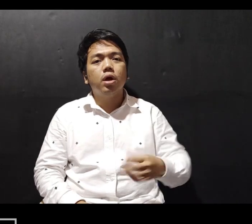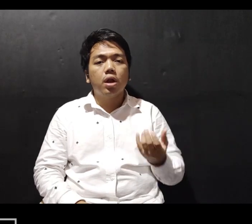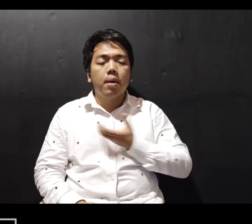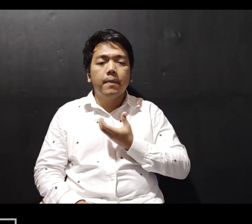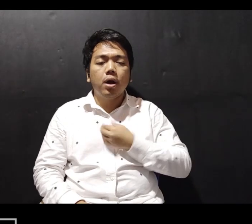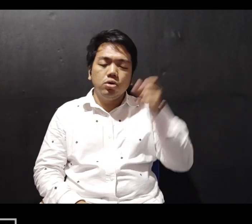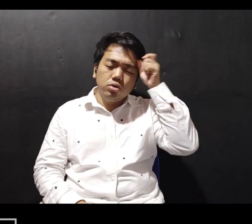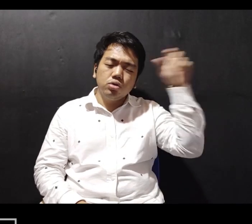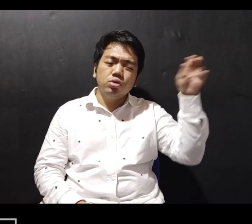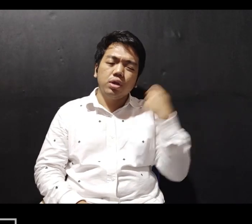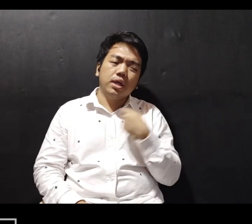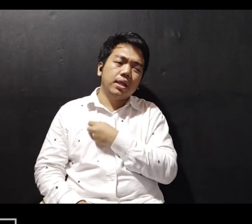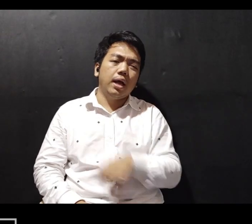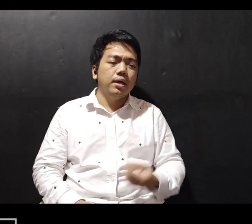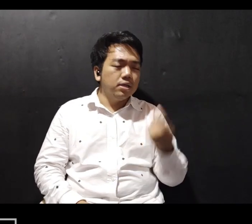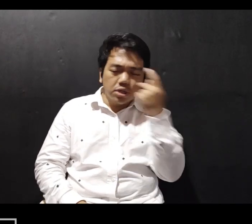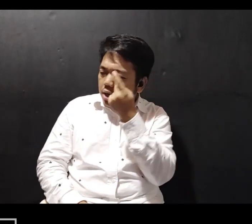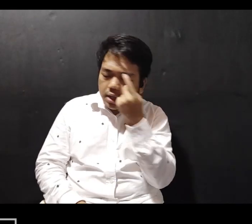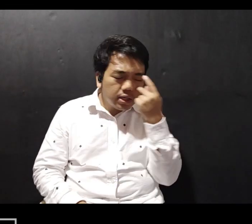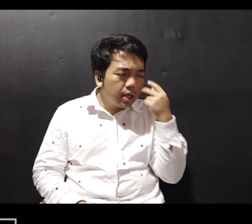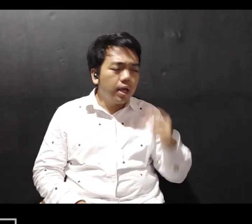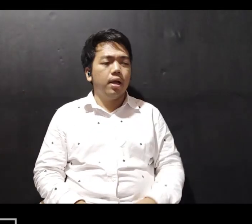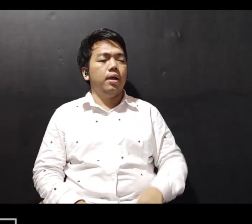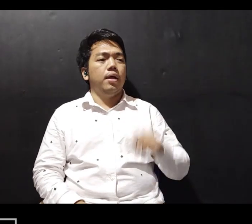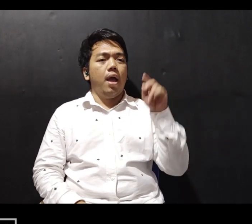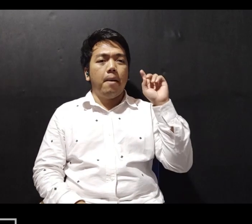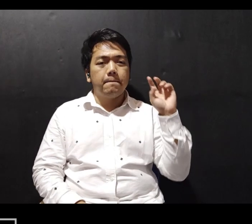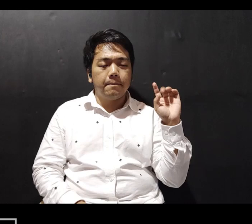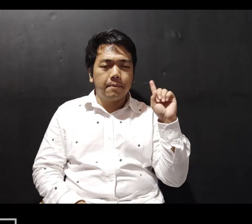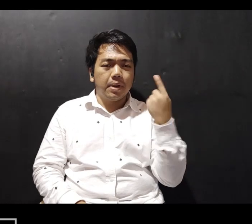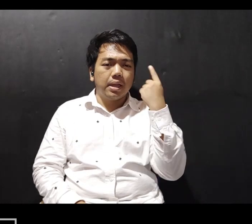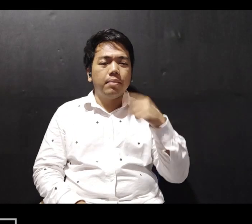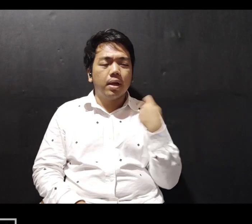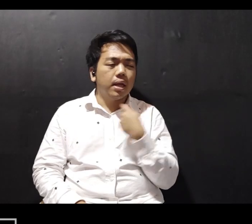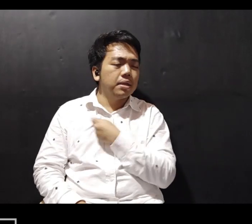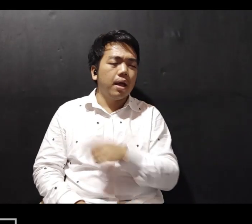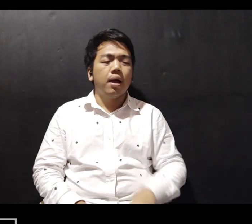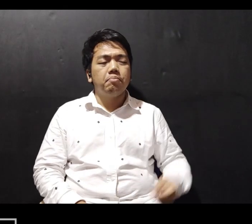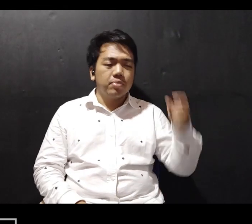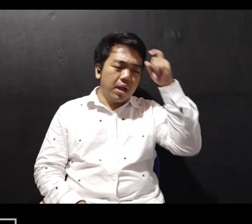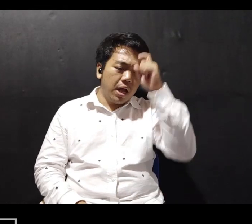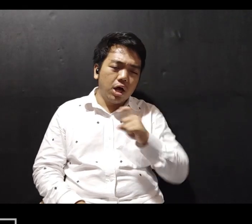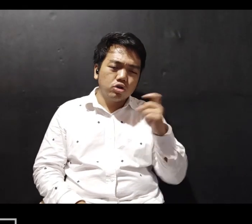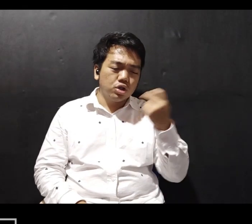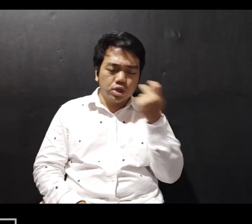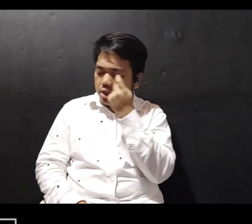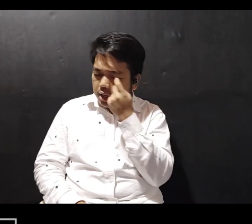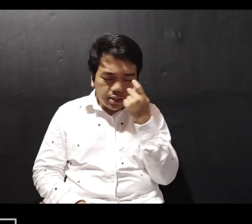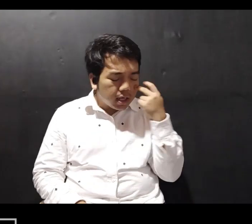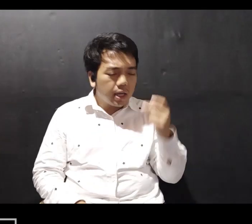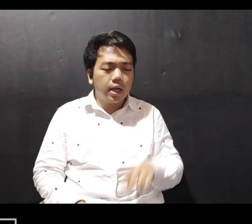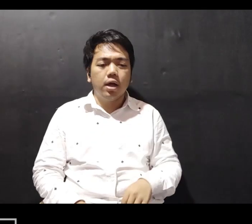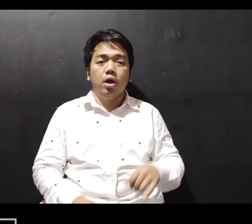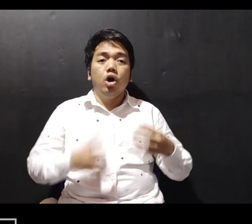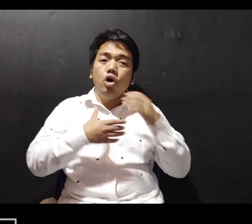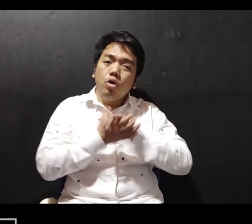kita harus jaga hari ini adalah hubungan kita dengan Tuhan. Karena hanya dengan cara itu kita dapat melawan pekerjaan